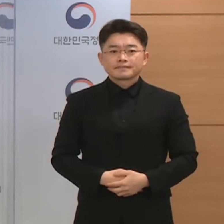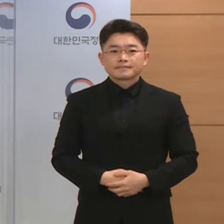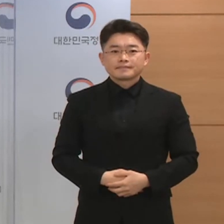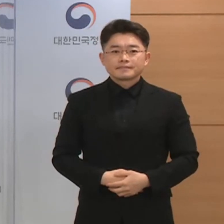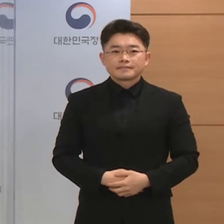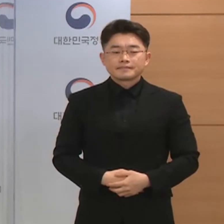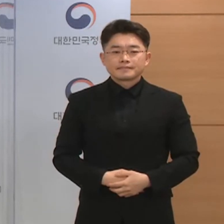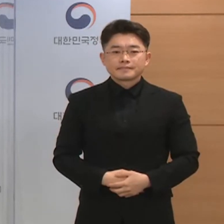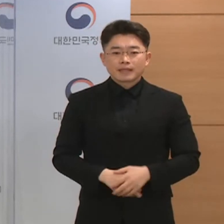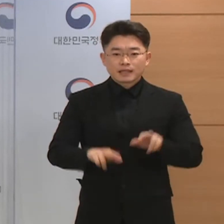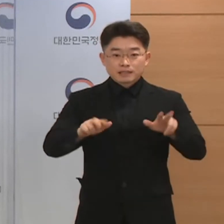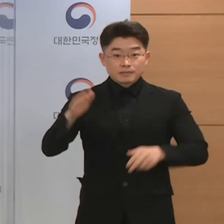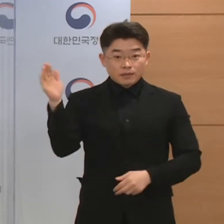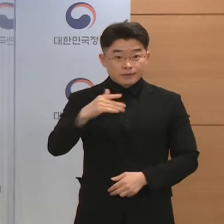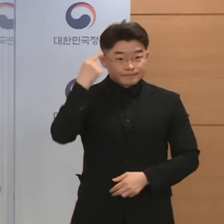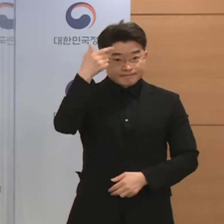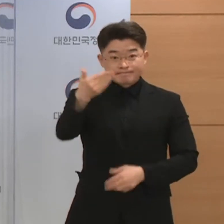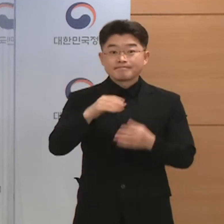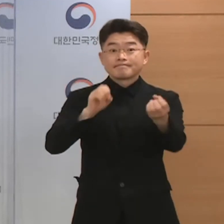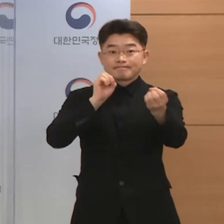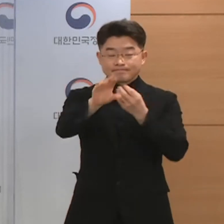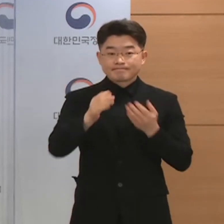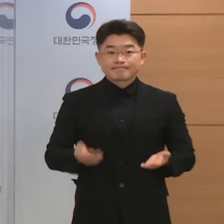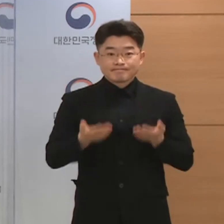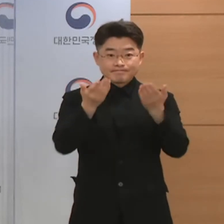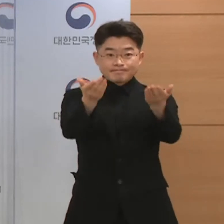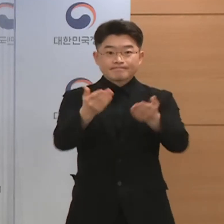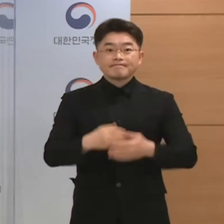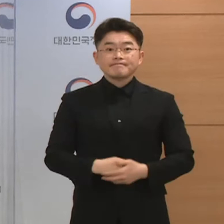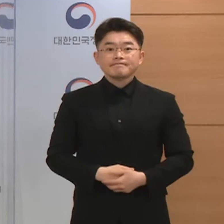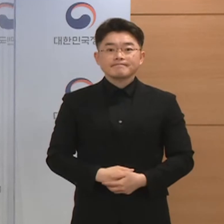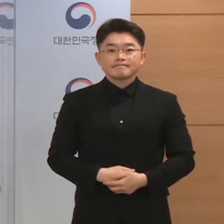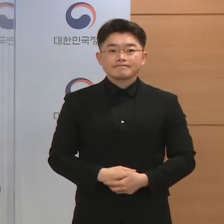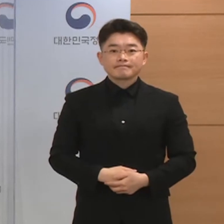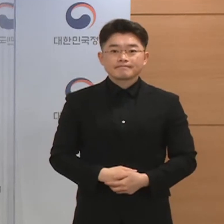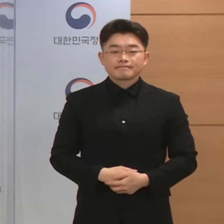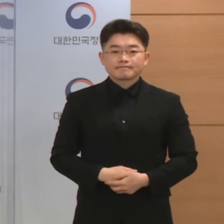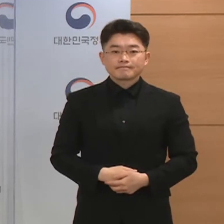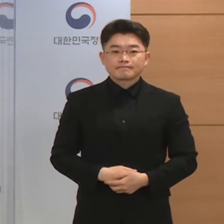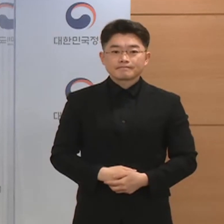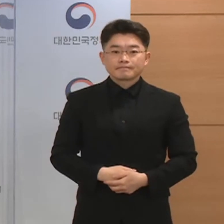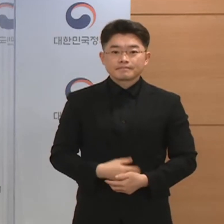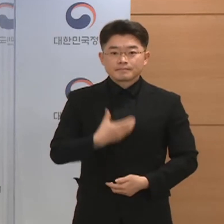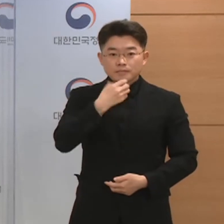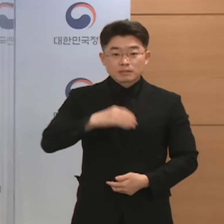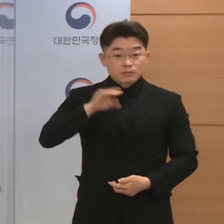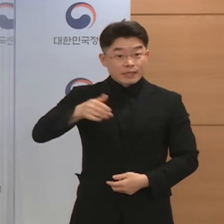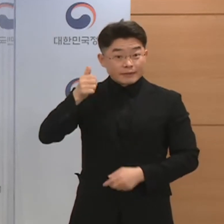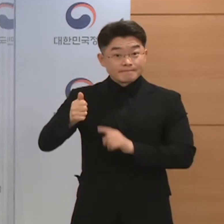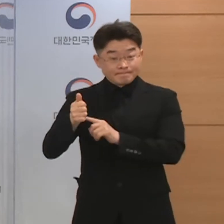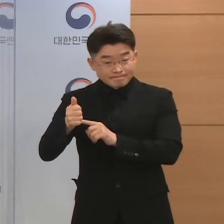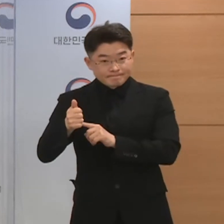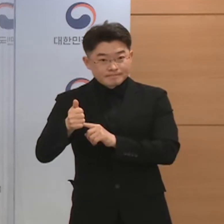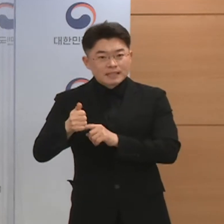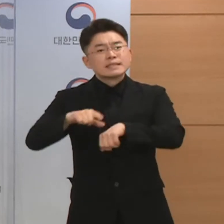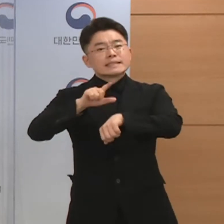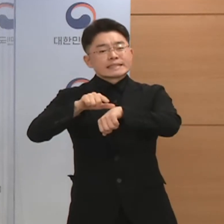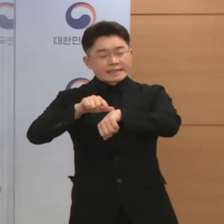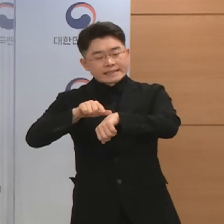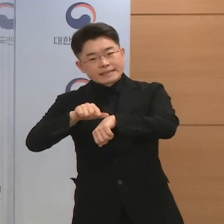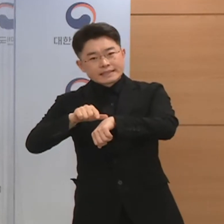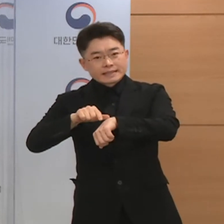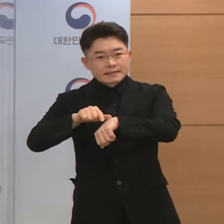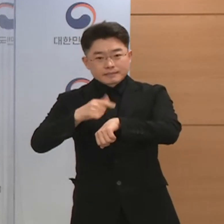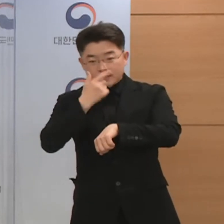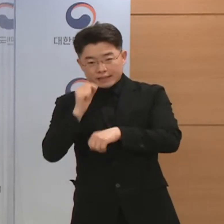예, 지금부터 질의응답에 들어가겠습니다. 권도철 장관님의 시간 관계상 질의응답은 3개 정도만